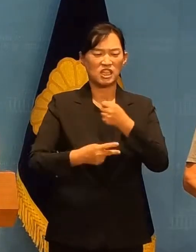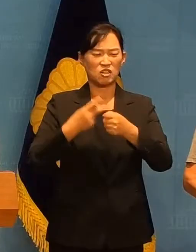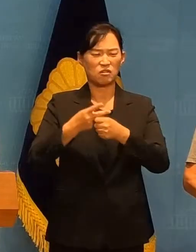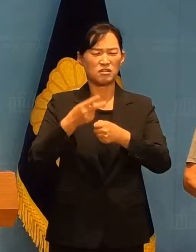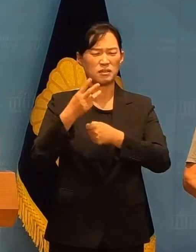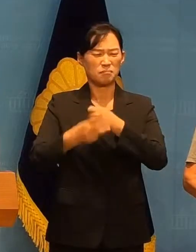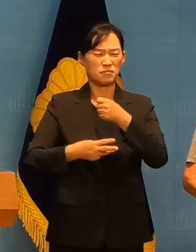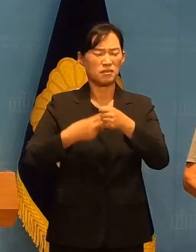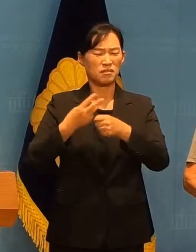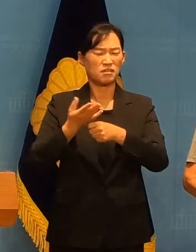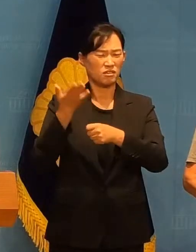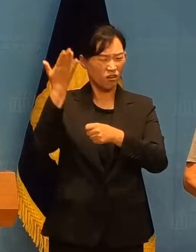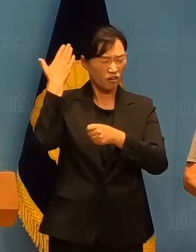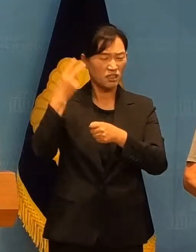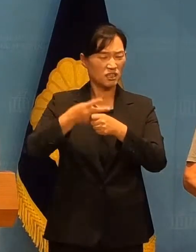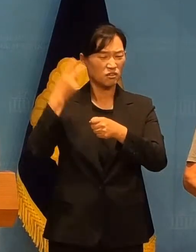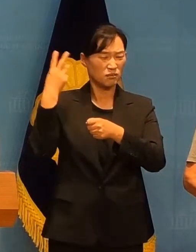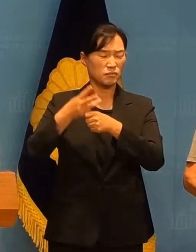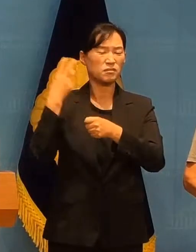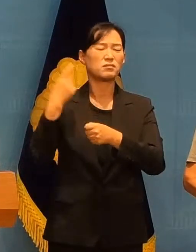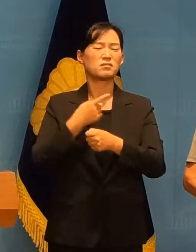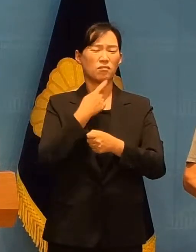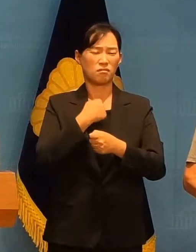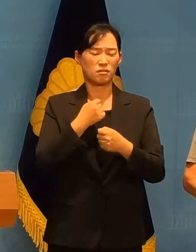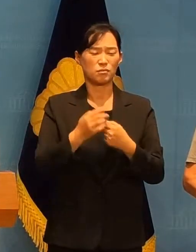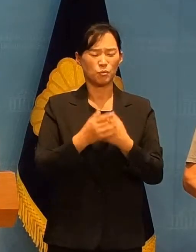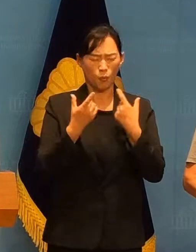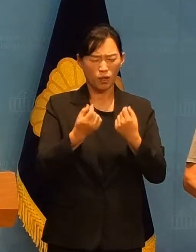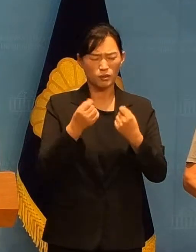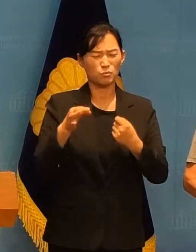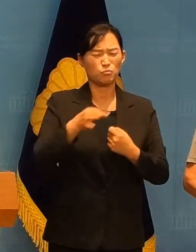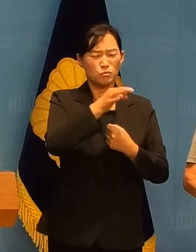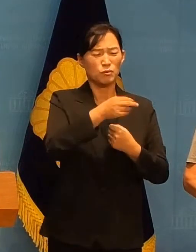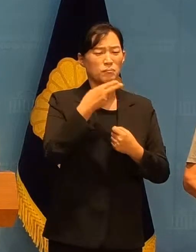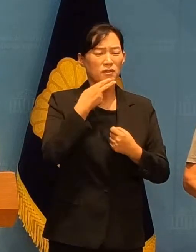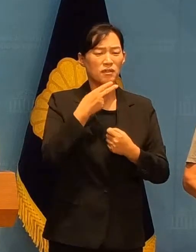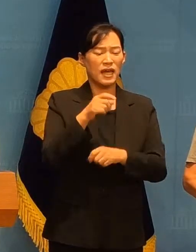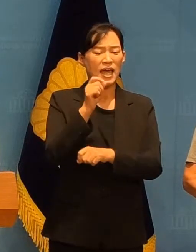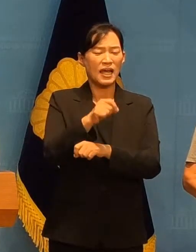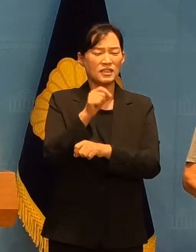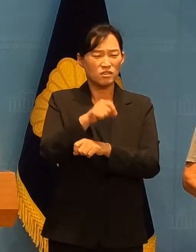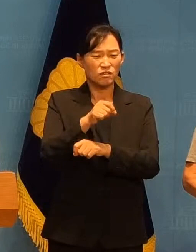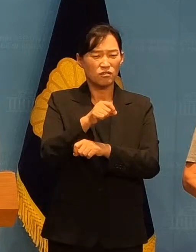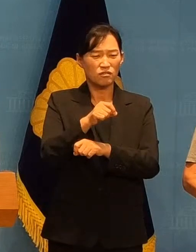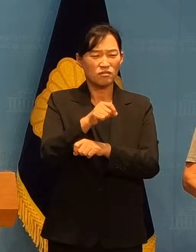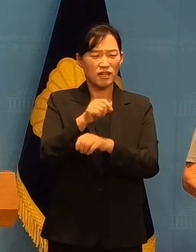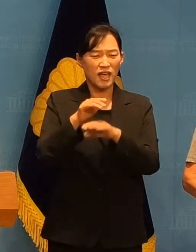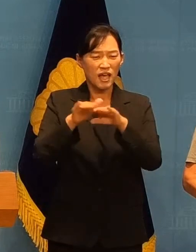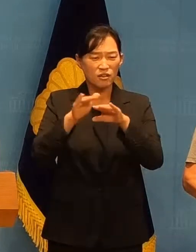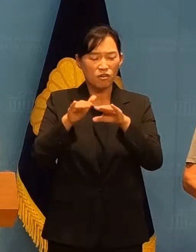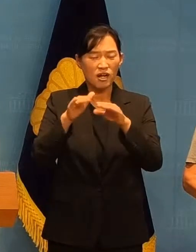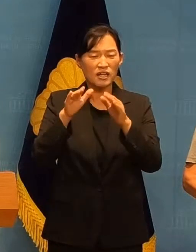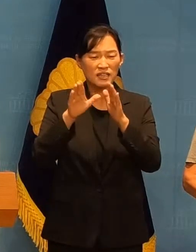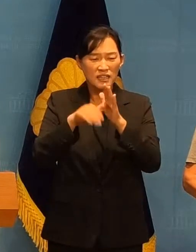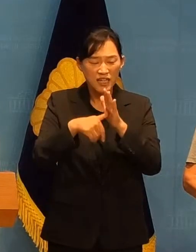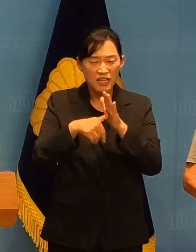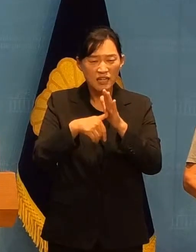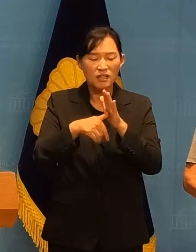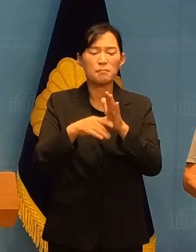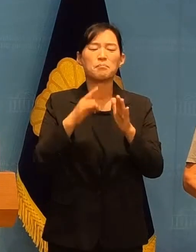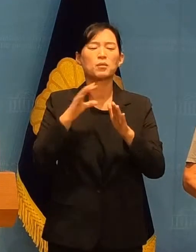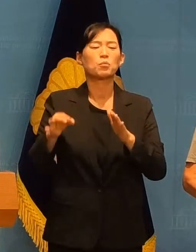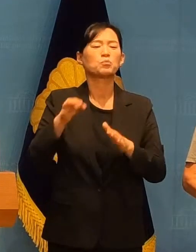전에도 이번 사례와 똑같이 돈을 안 줘서 행정처분 직전에야 돈을 줬다는